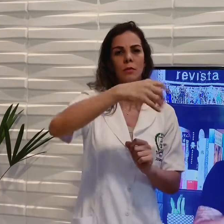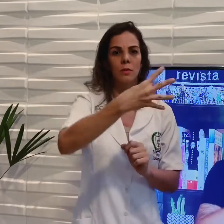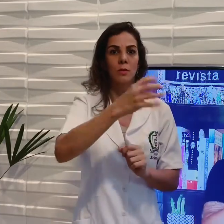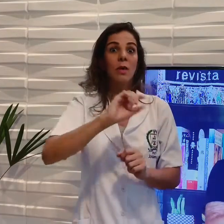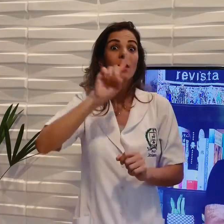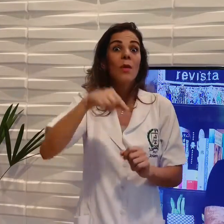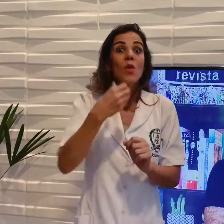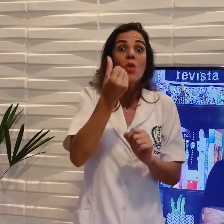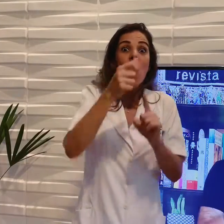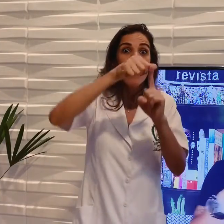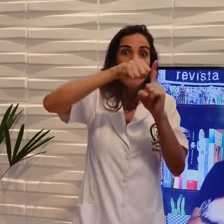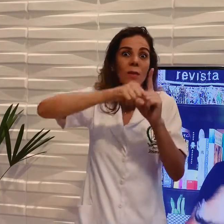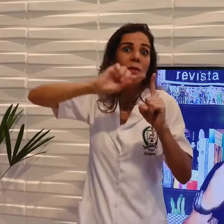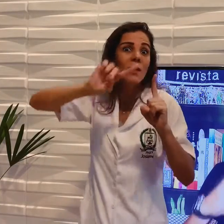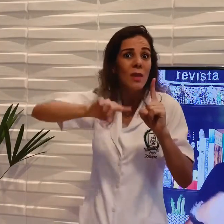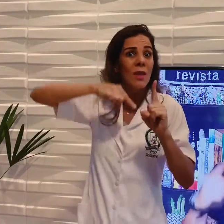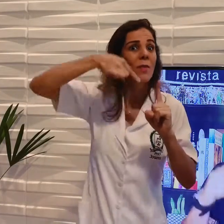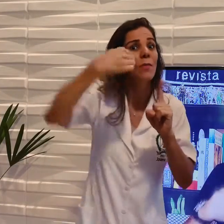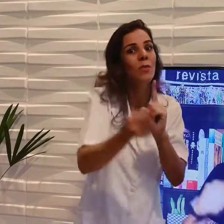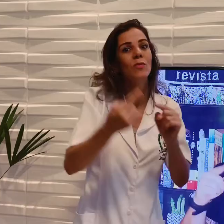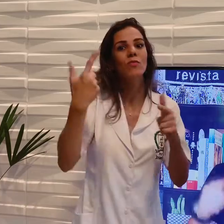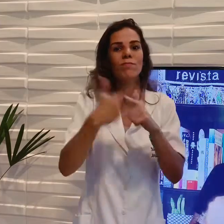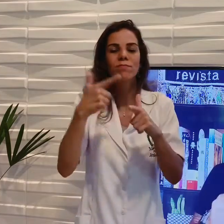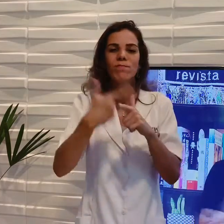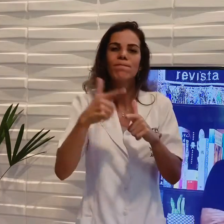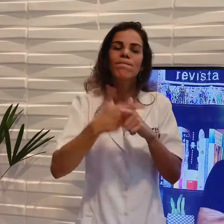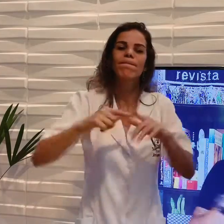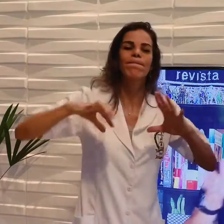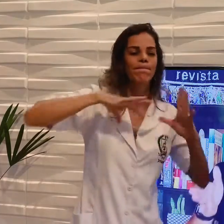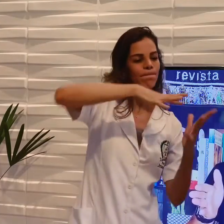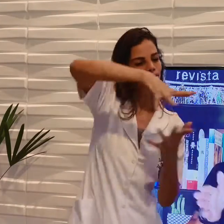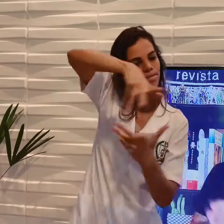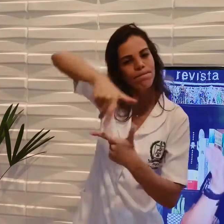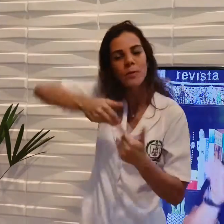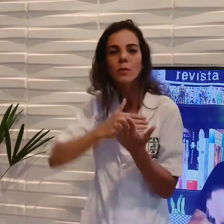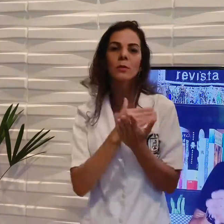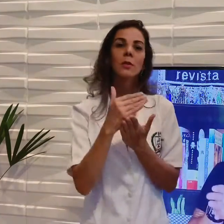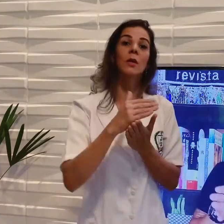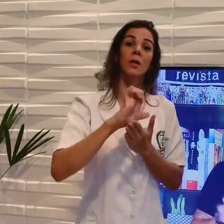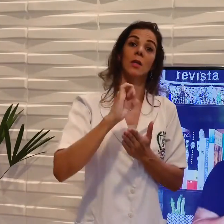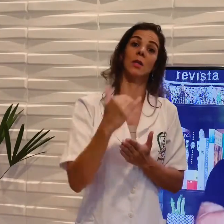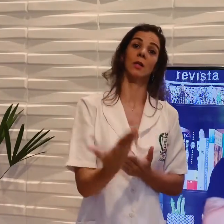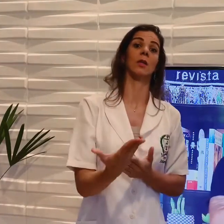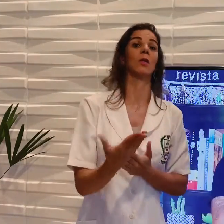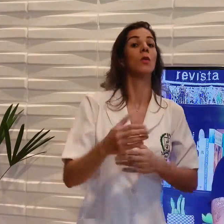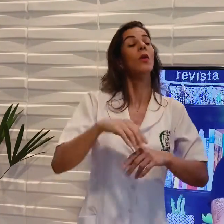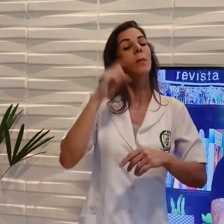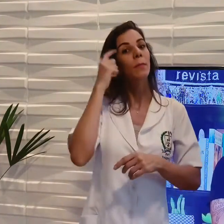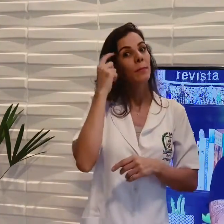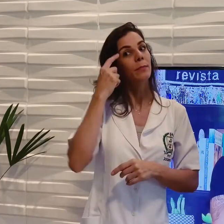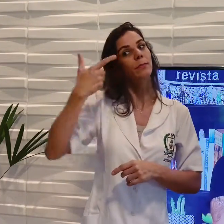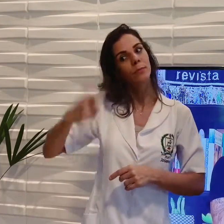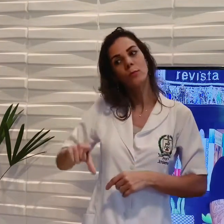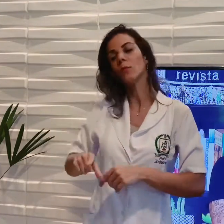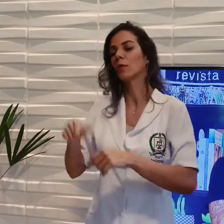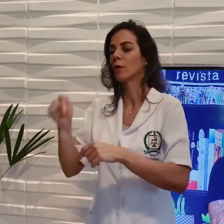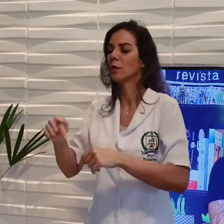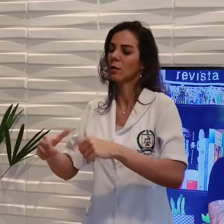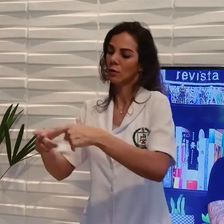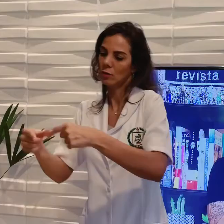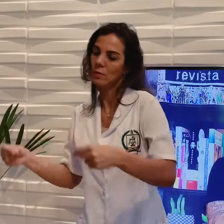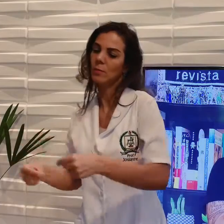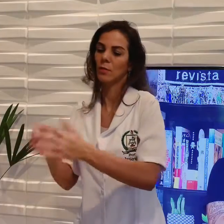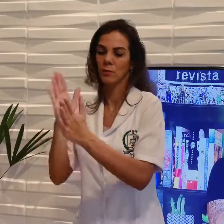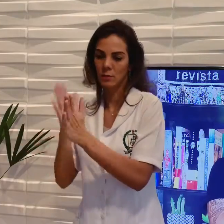9 meses depois que o conflito mundial já tinha começado. Então, recapitulando, uma coisa é a mudança do Japão. Sai do